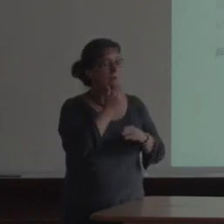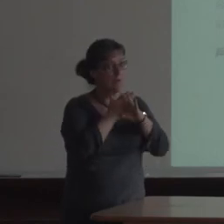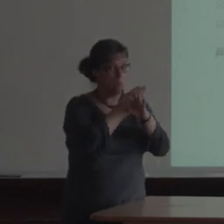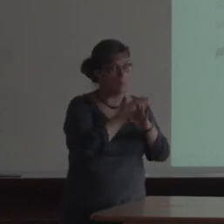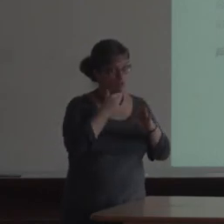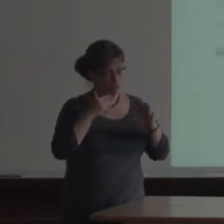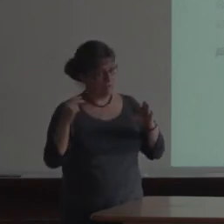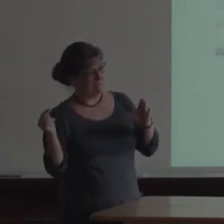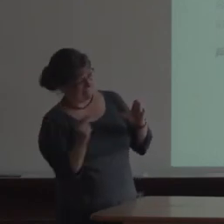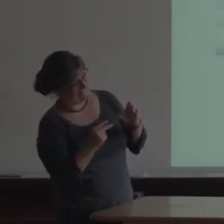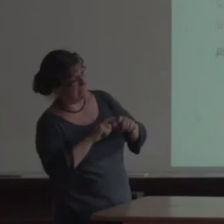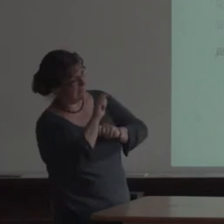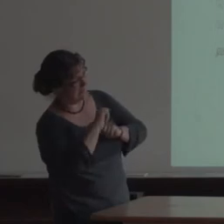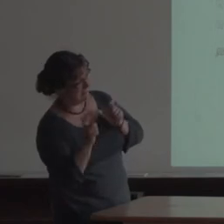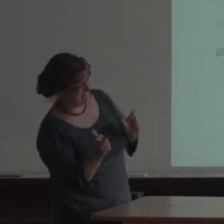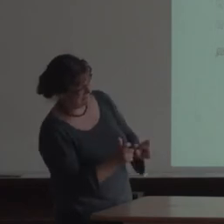par